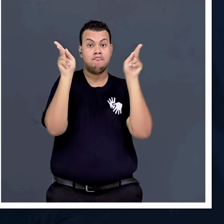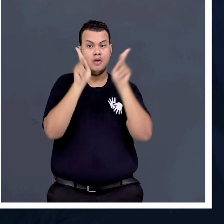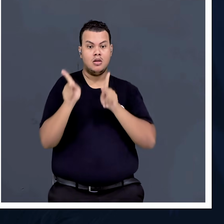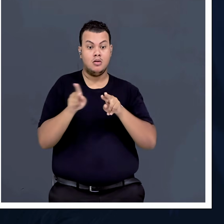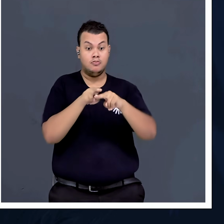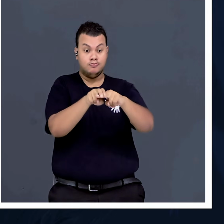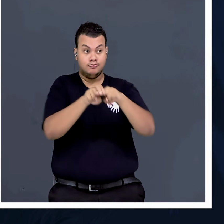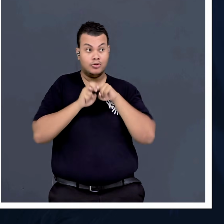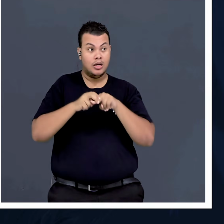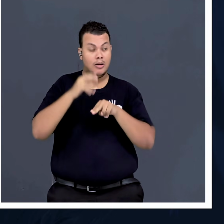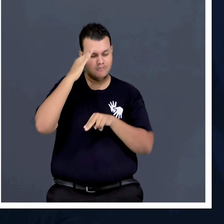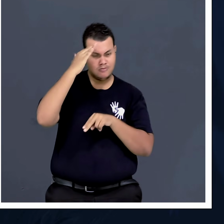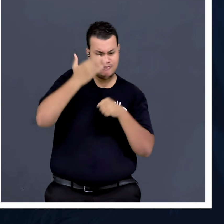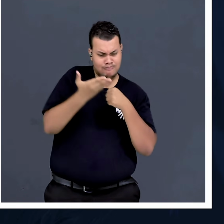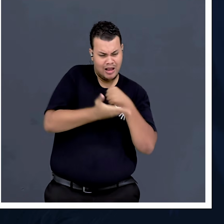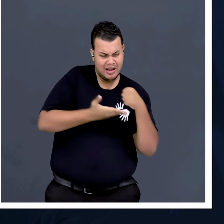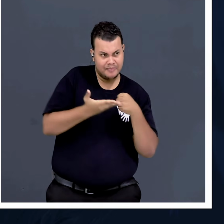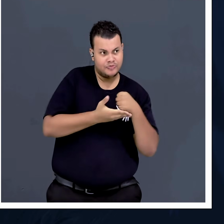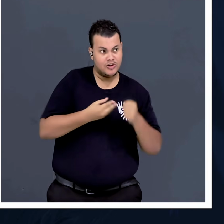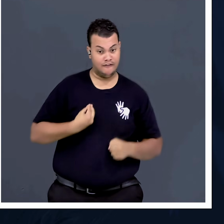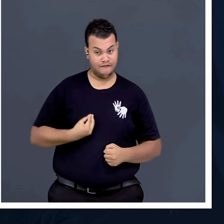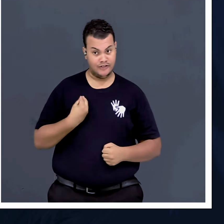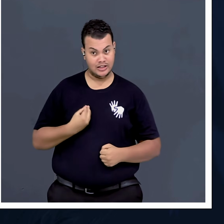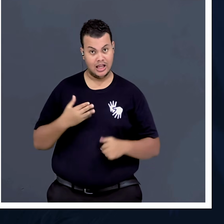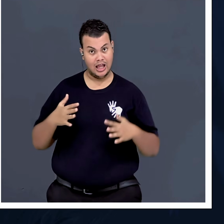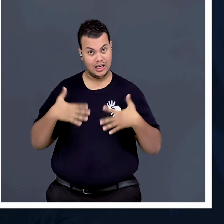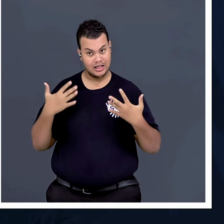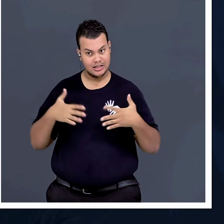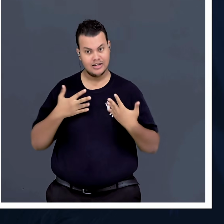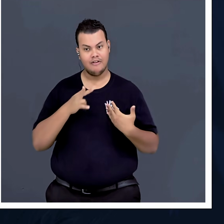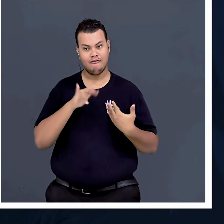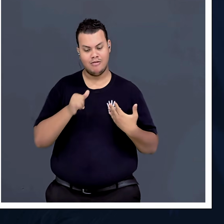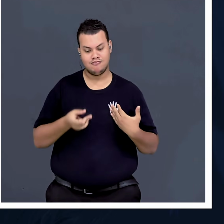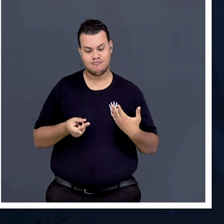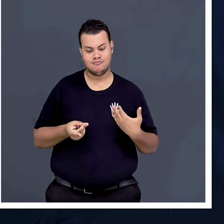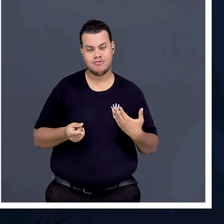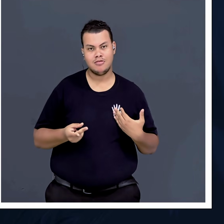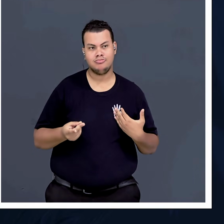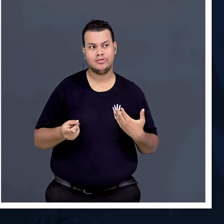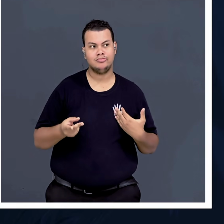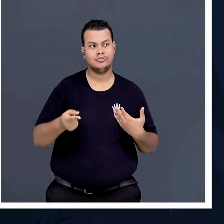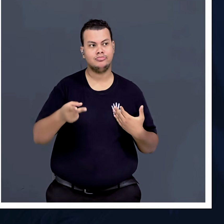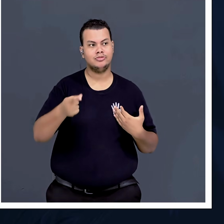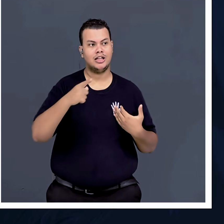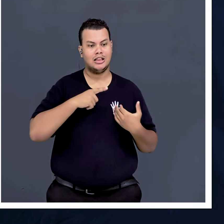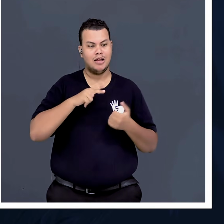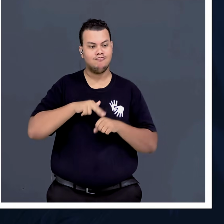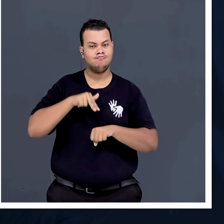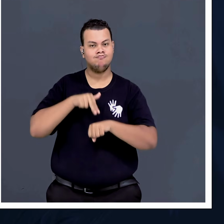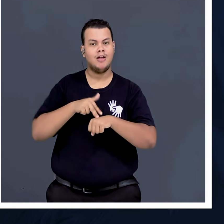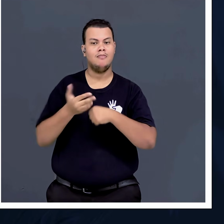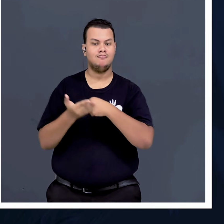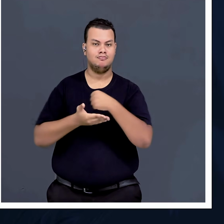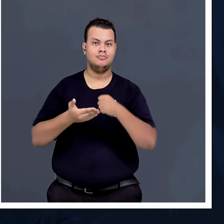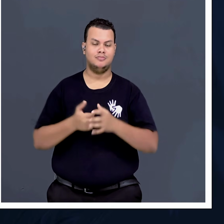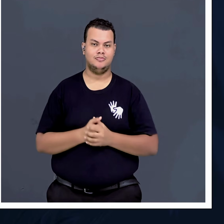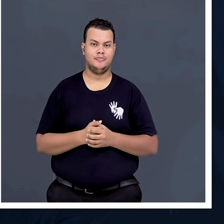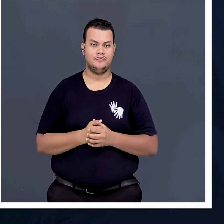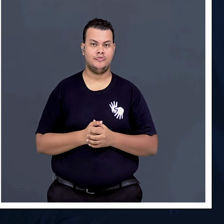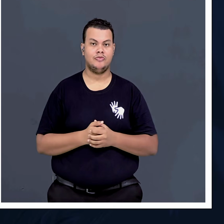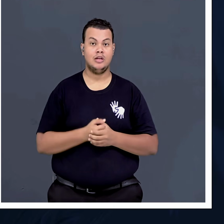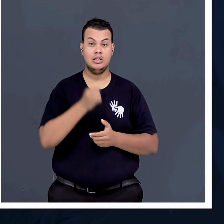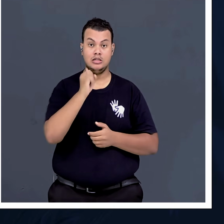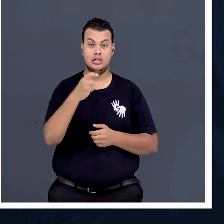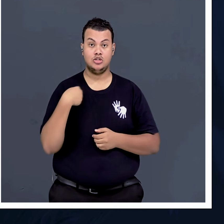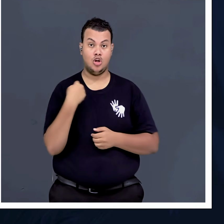meio desse pilar, uma vida de alegria permanece sendo sustentada. Quando